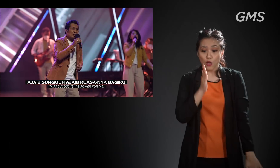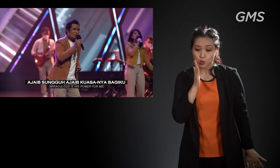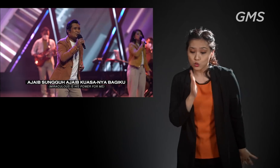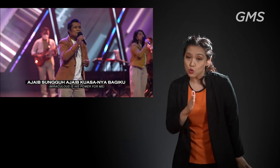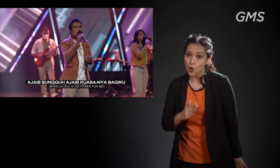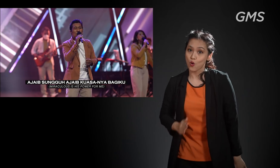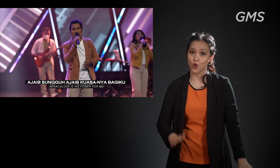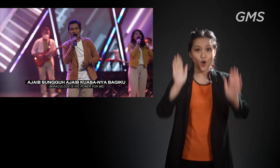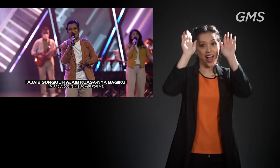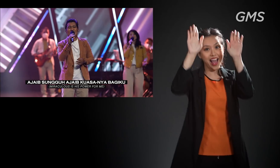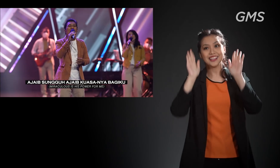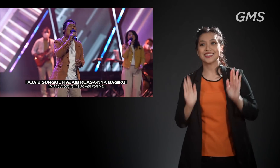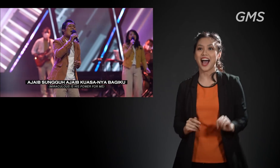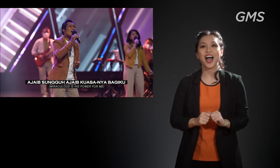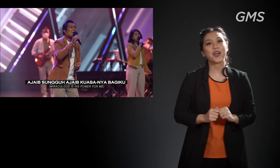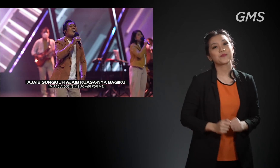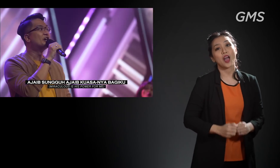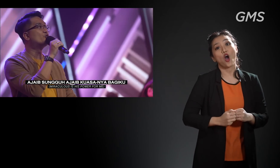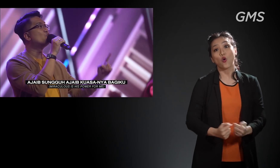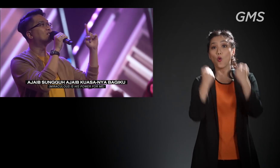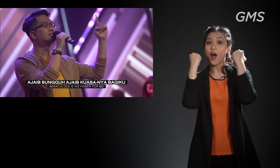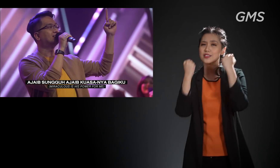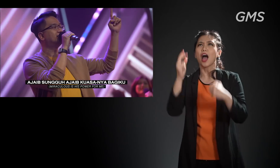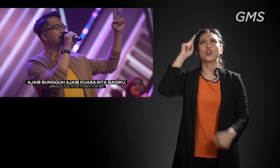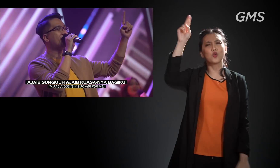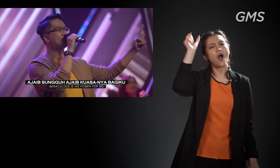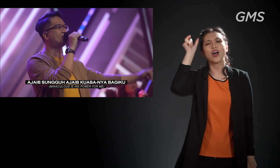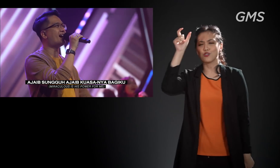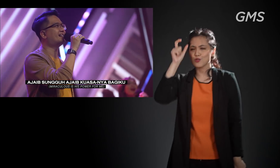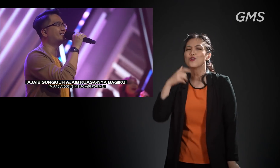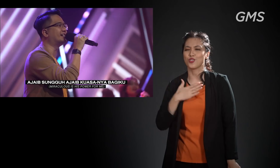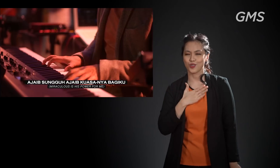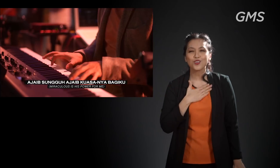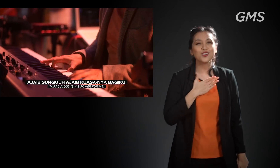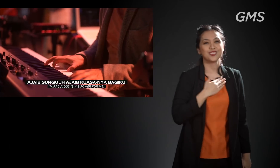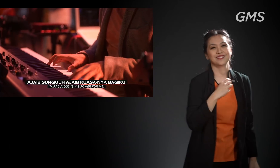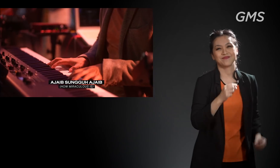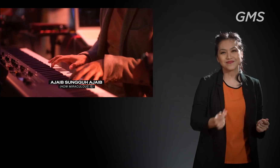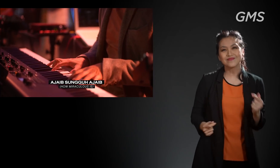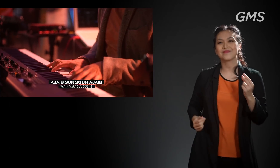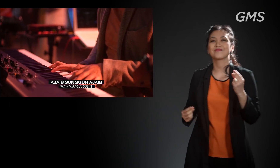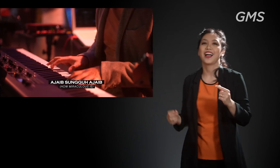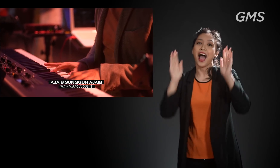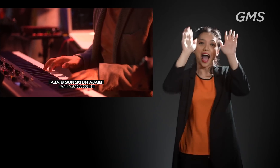Ajaib, sungguh ajaib kuasanya bagiku.